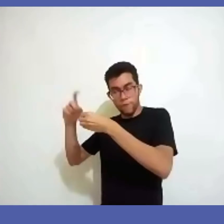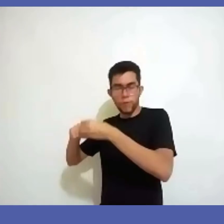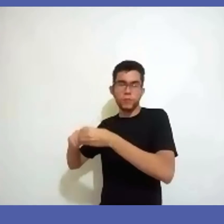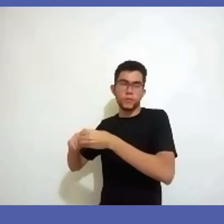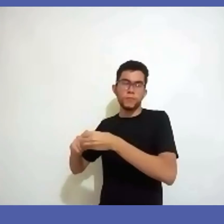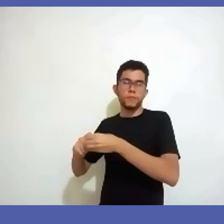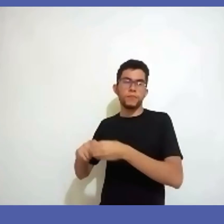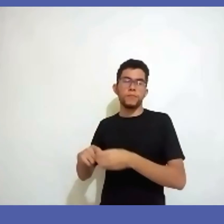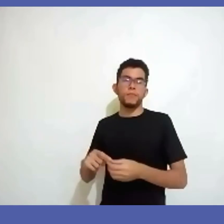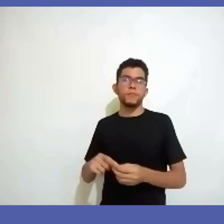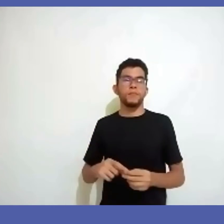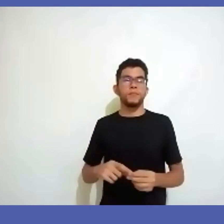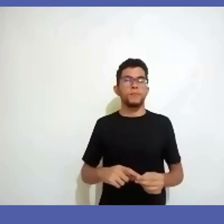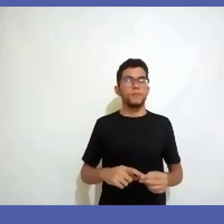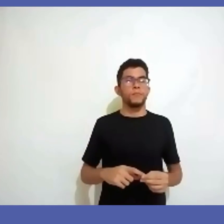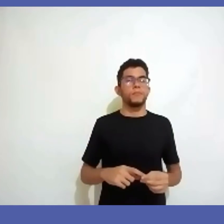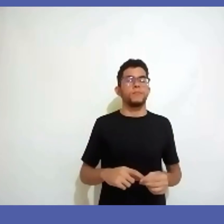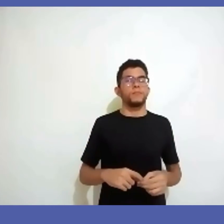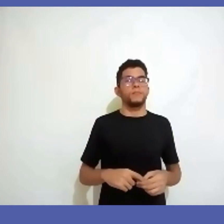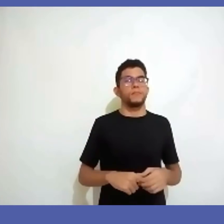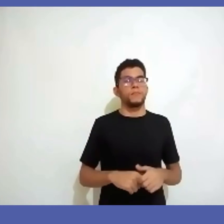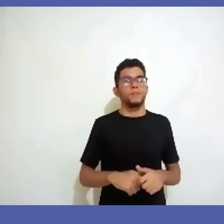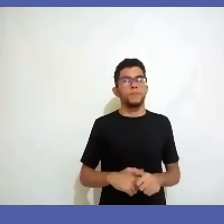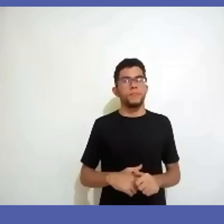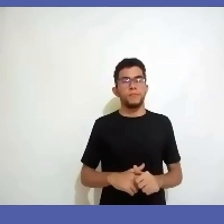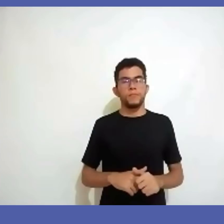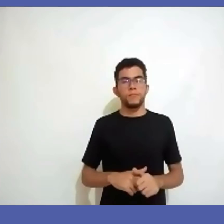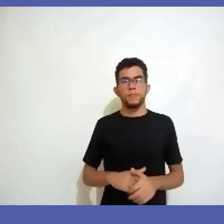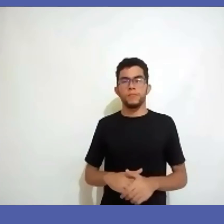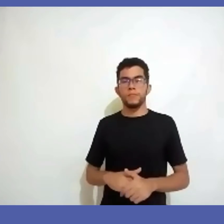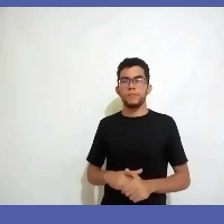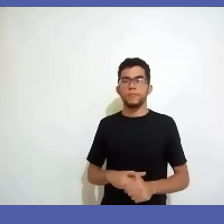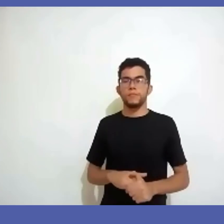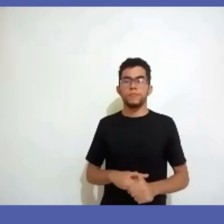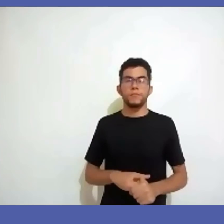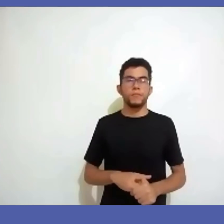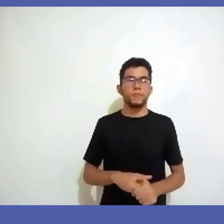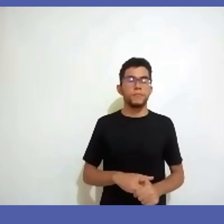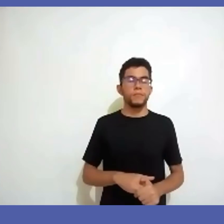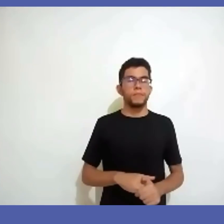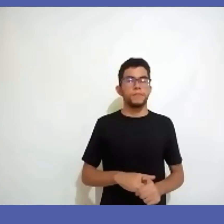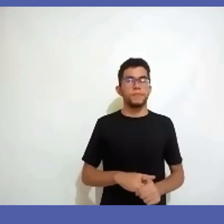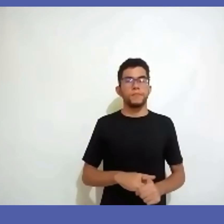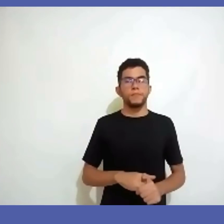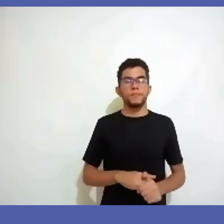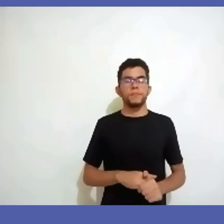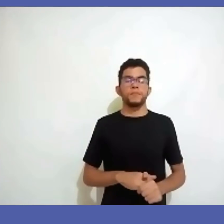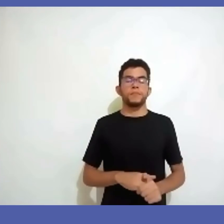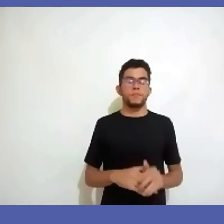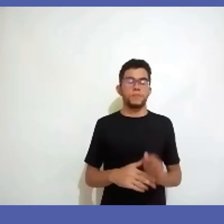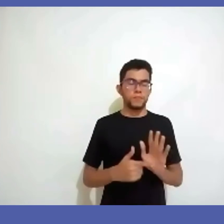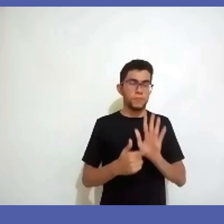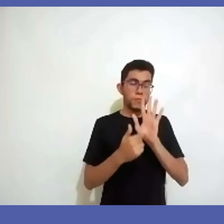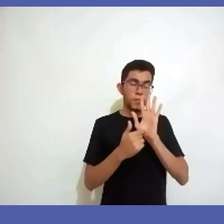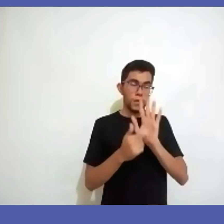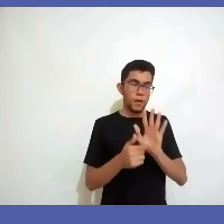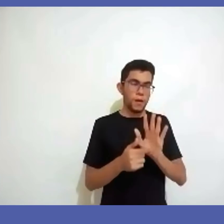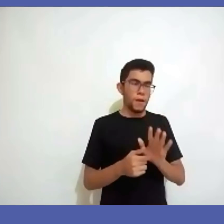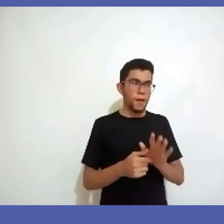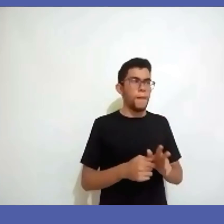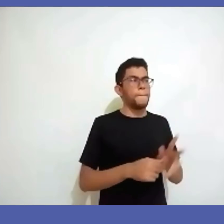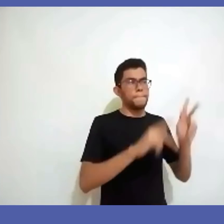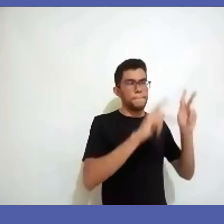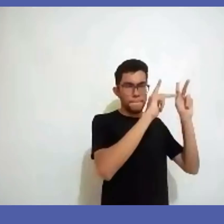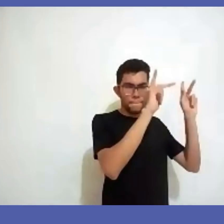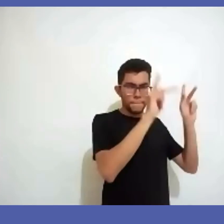poder alcançar um número de votos suficiente, né? Ele foi nomeado ao Nobel da Paz.